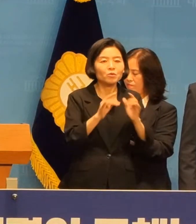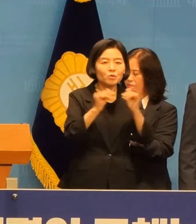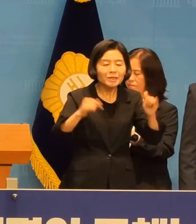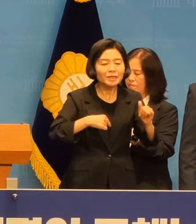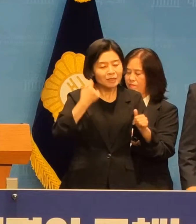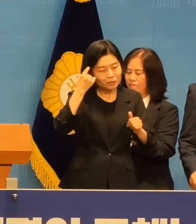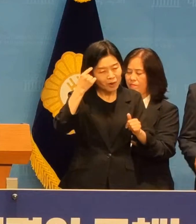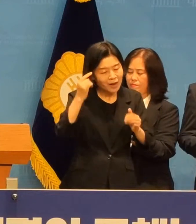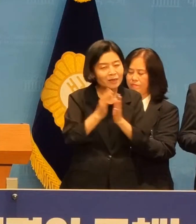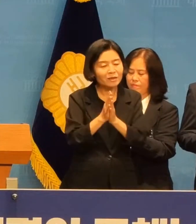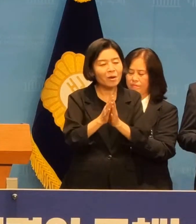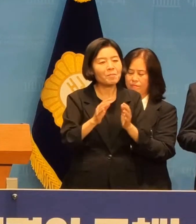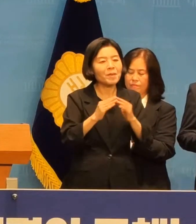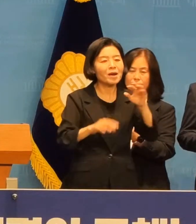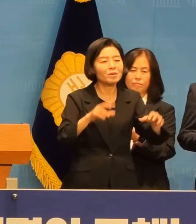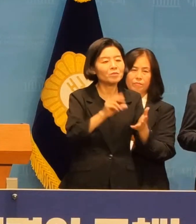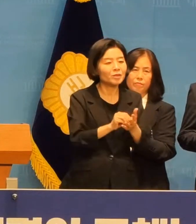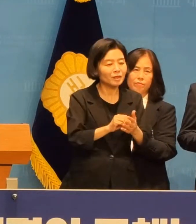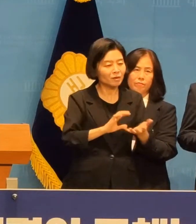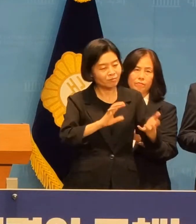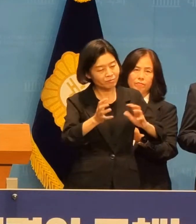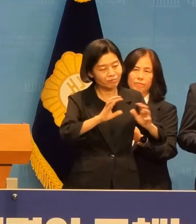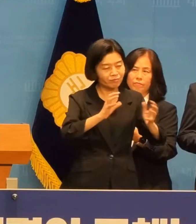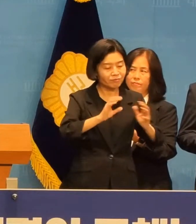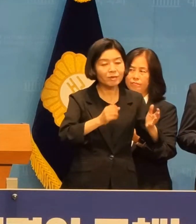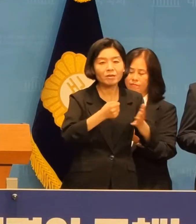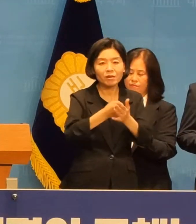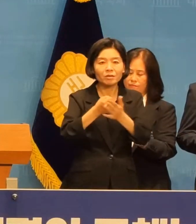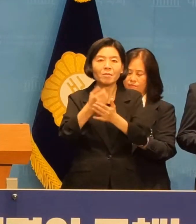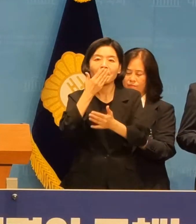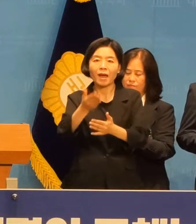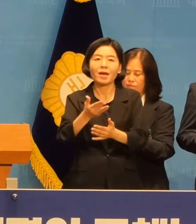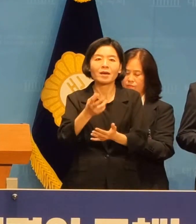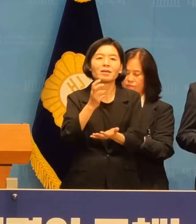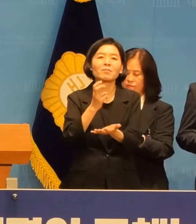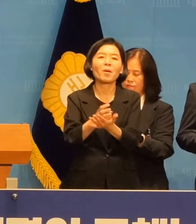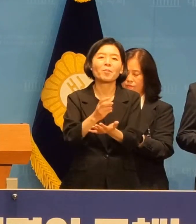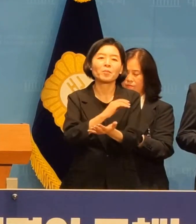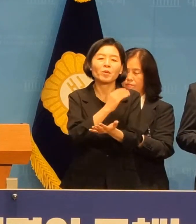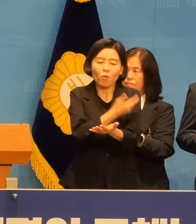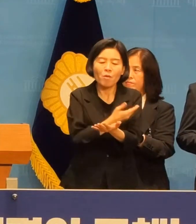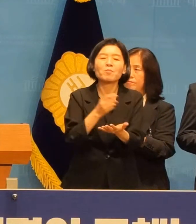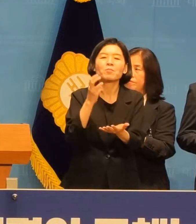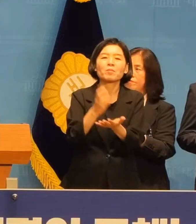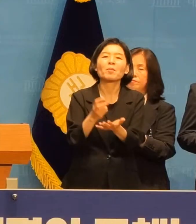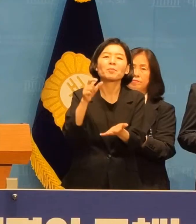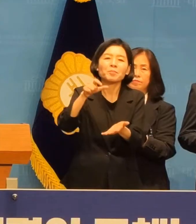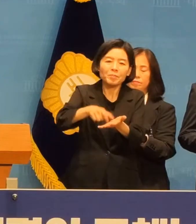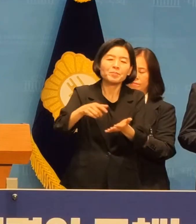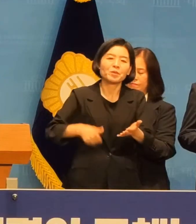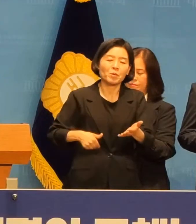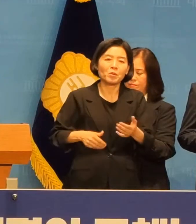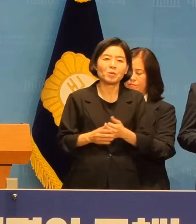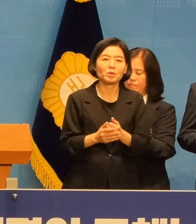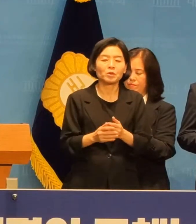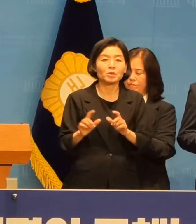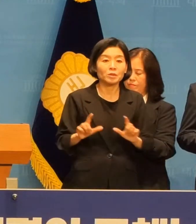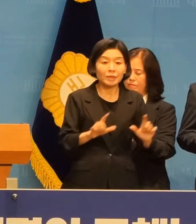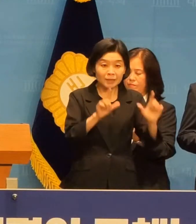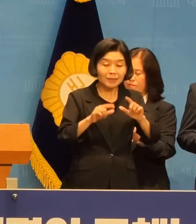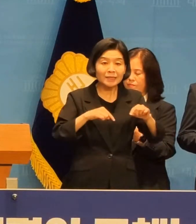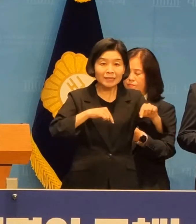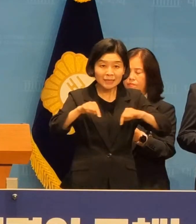수 있도록 법으로 그 권한을 명시해야 합니다. 이제 이번 주민자치